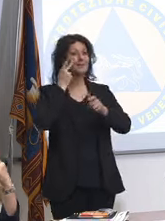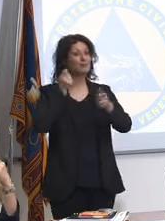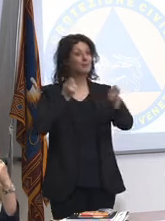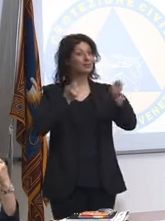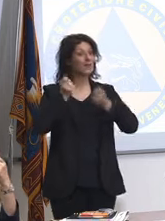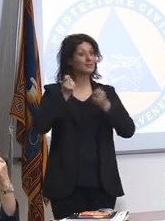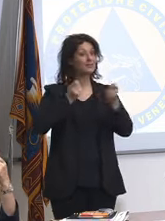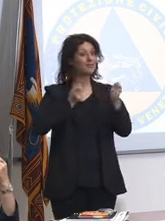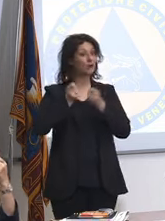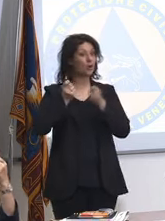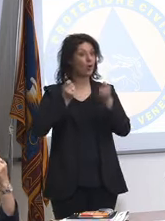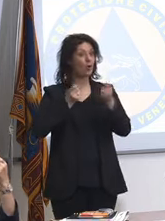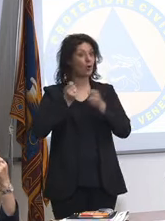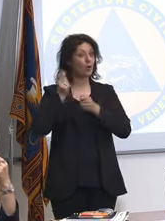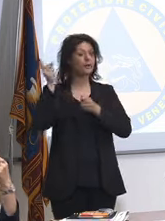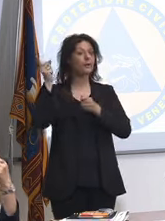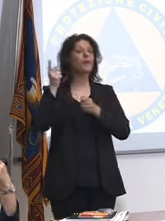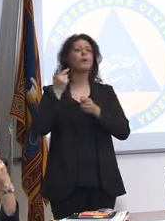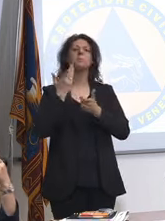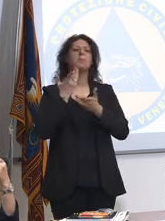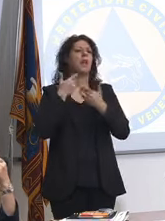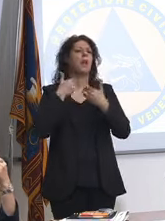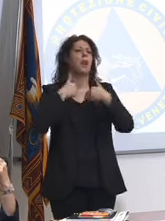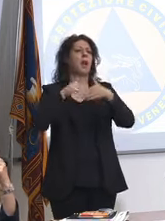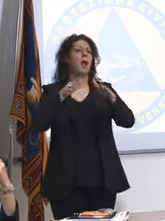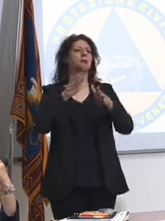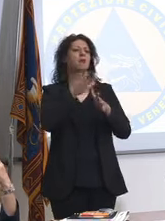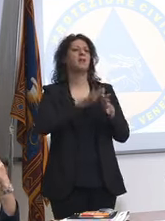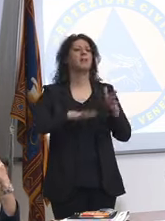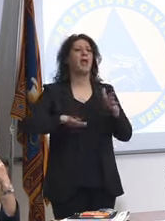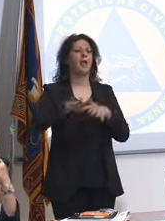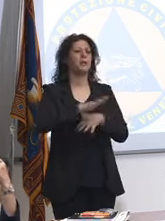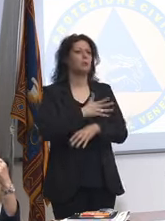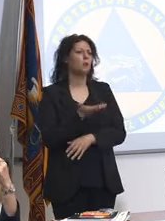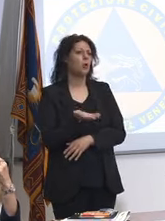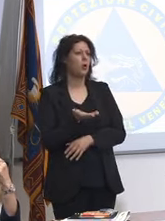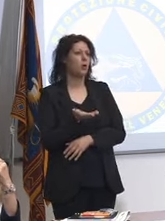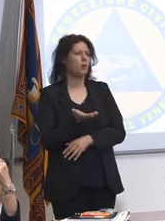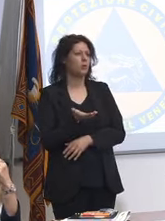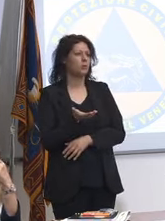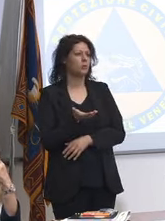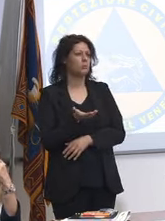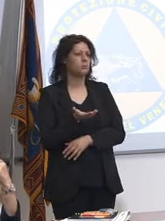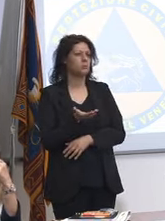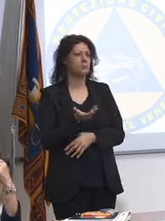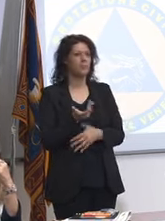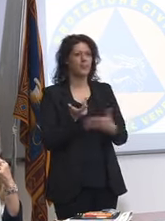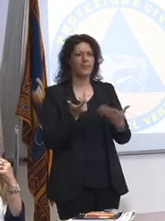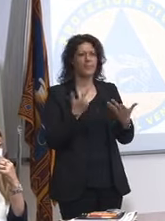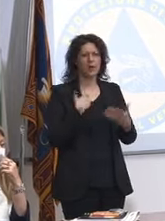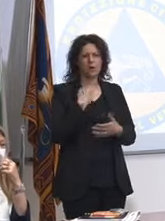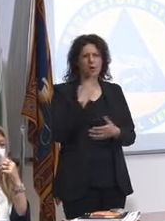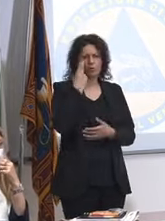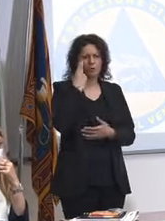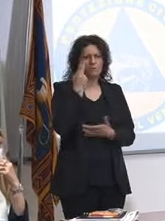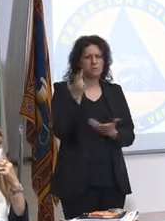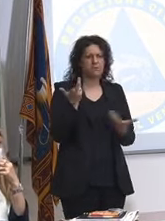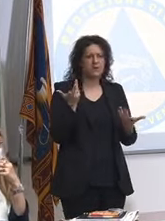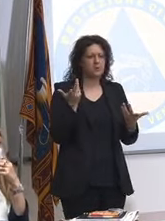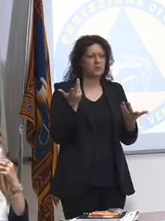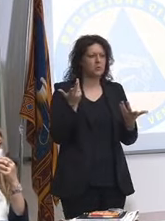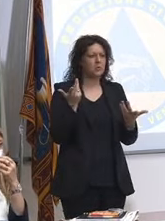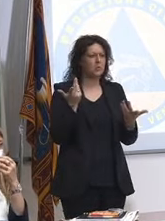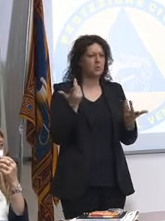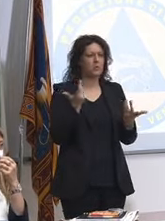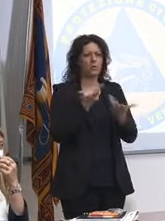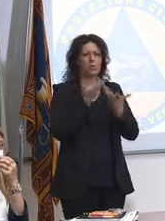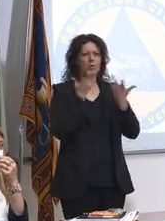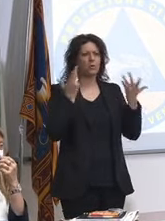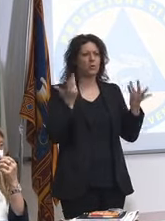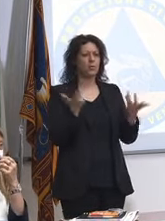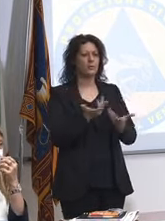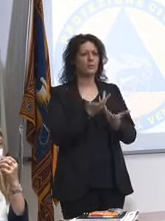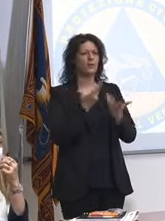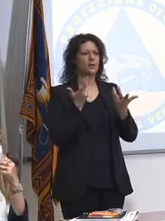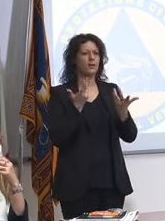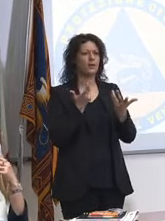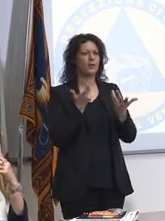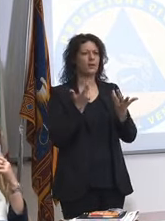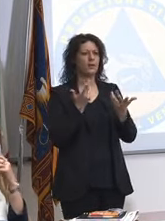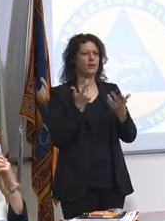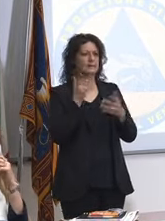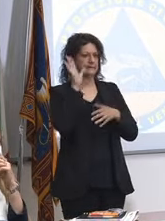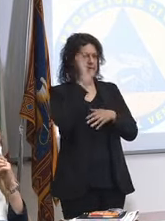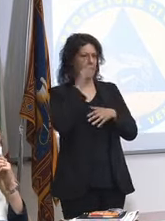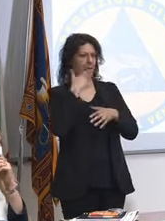una gestione molto più territoriale. Non ci vedo nulla di blasfemo nulla che possa essere ravvisato come l'assalto